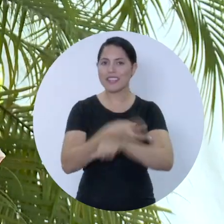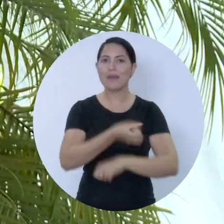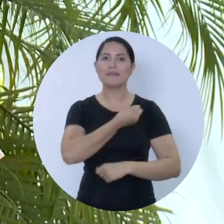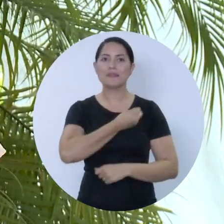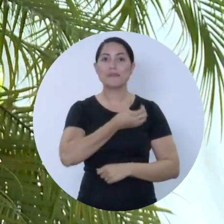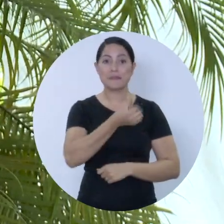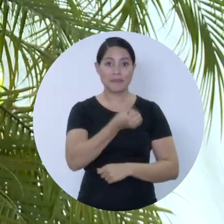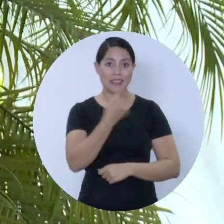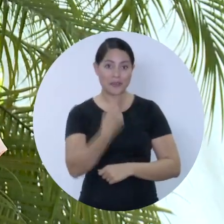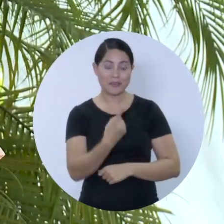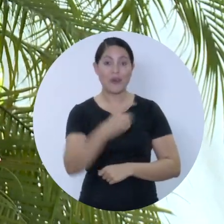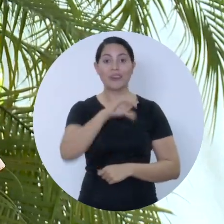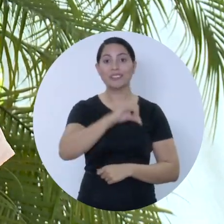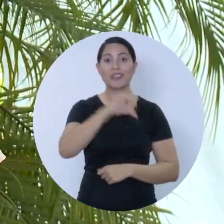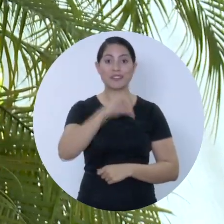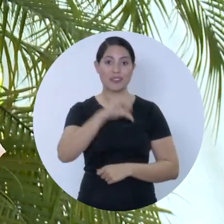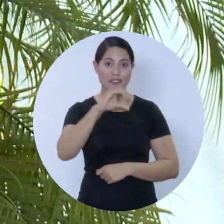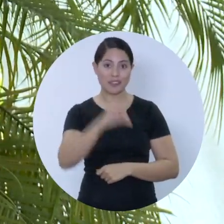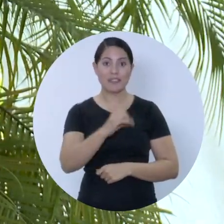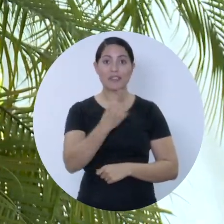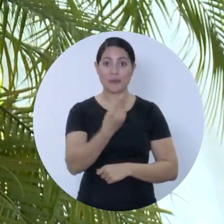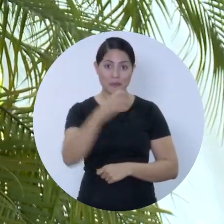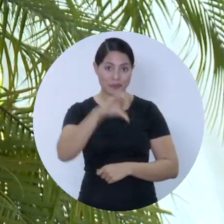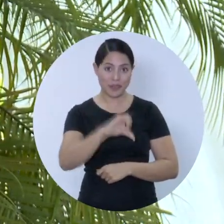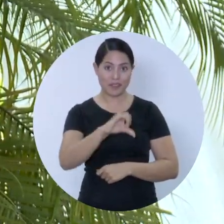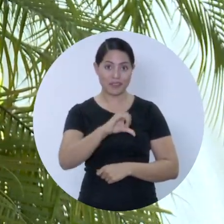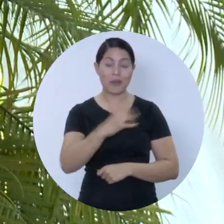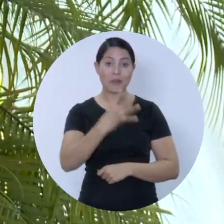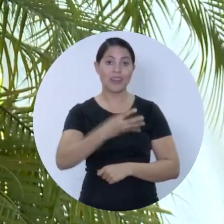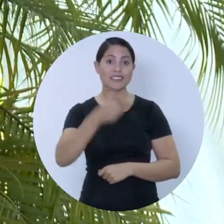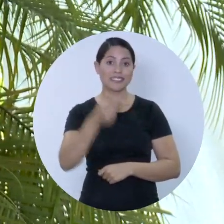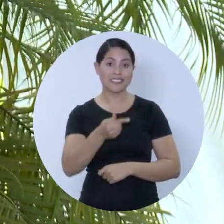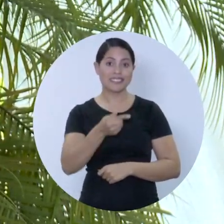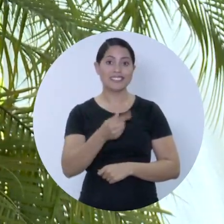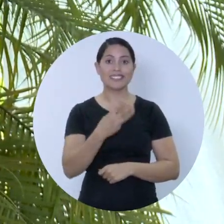é pelo WhatsApp. DDD 61, telefone